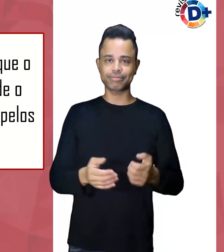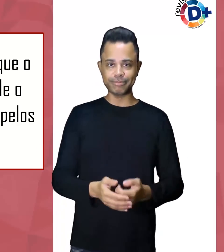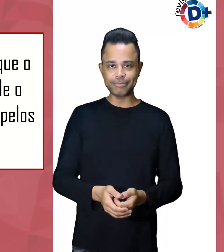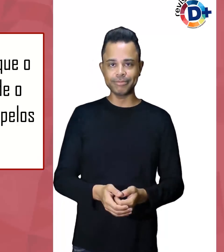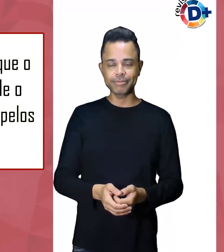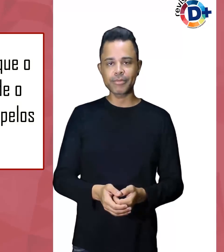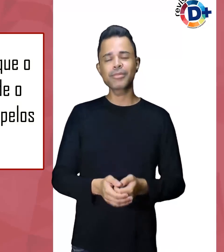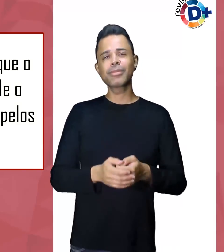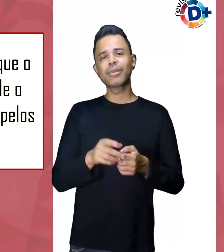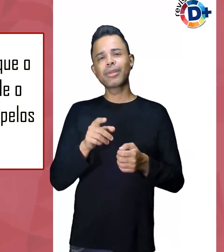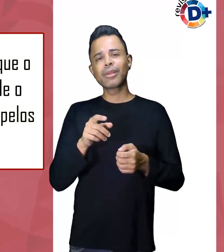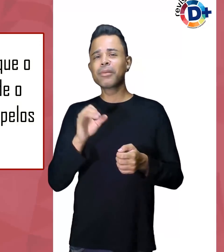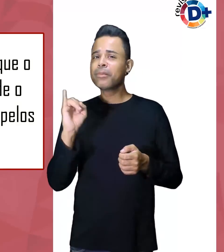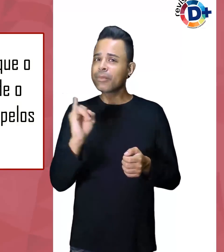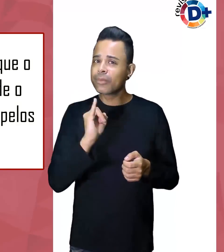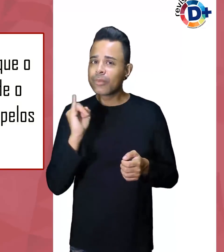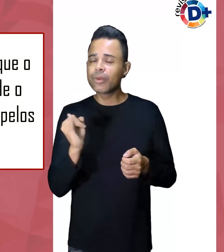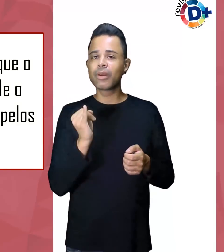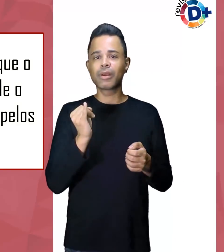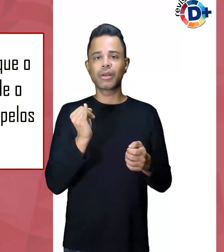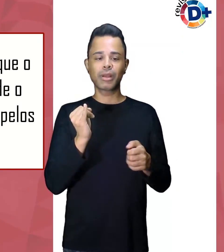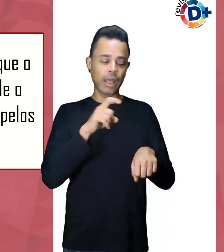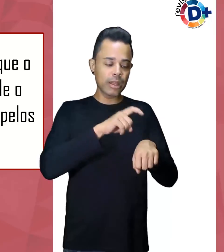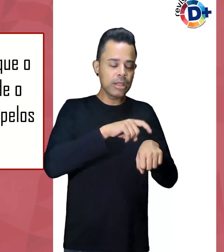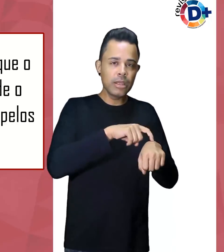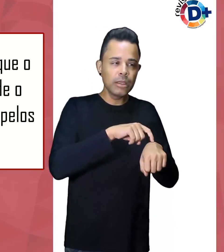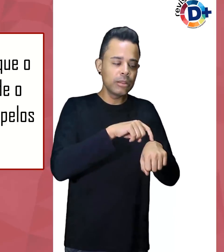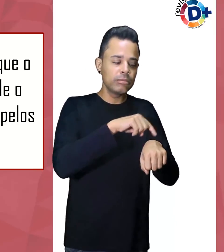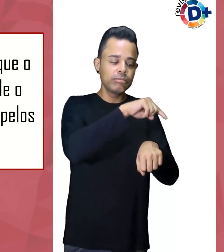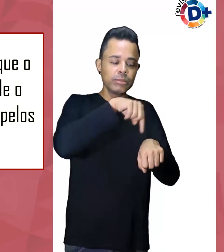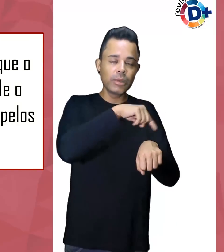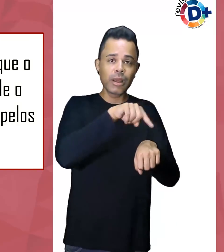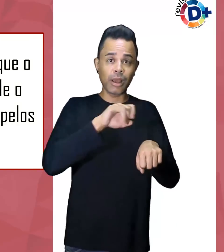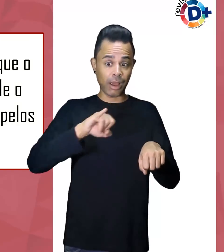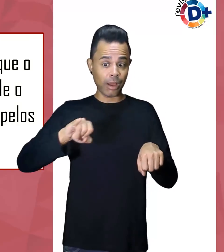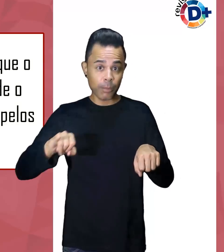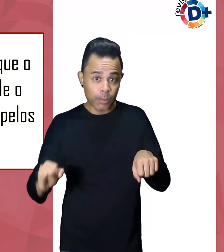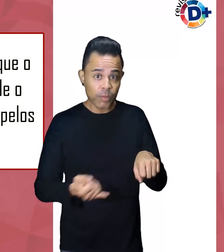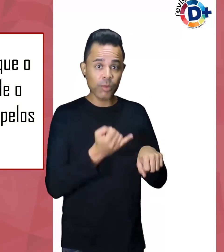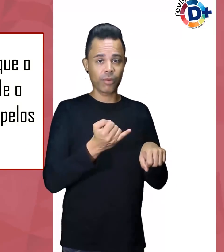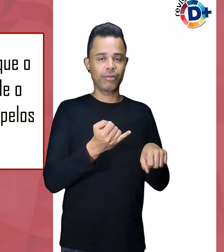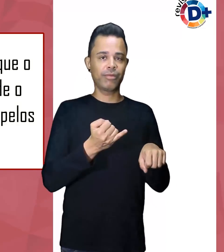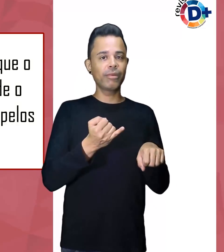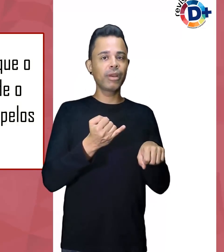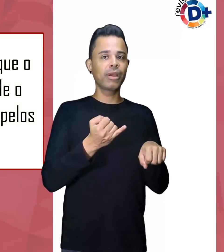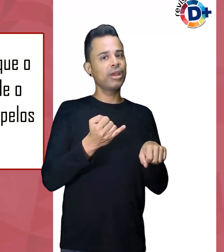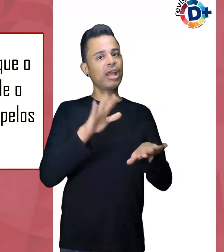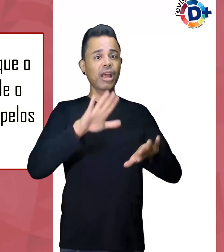é imprescindível que use um tempo significativo, fora do horário de aula, para preparar e